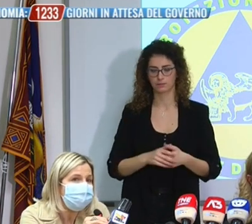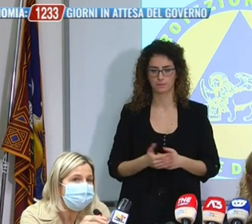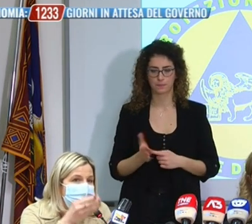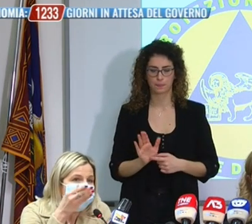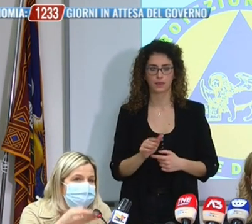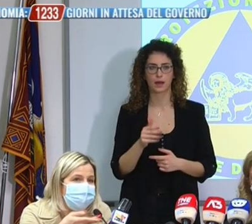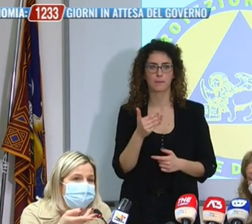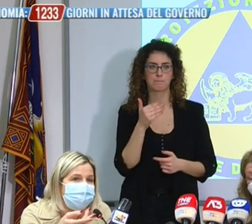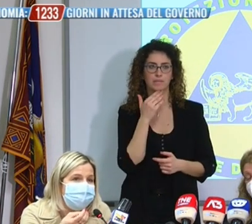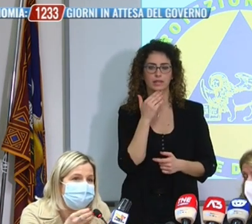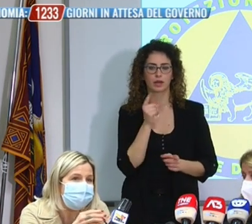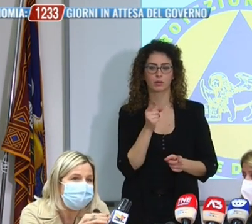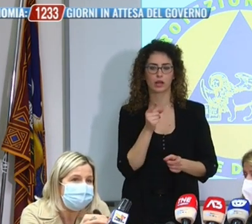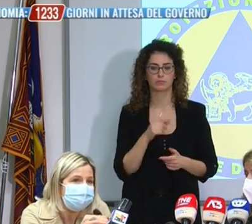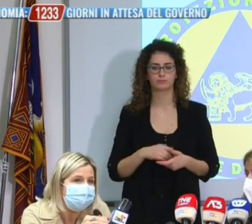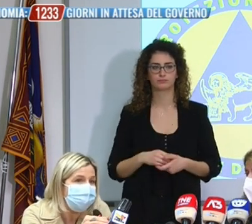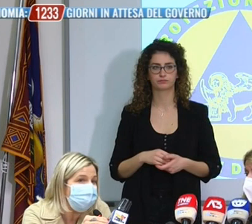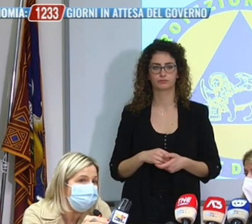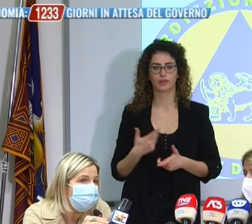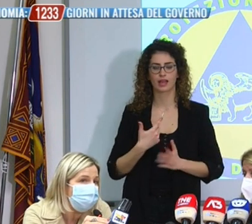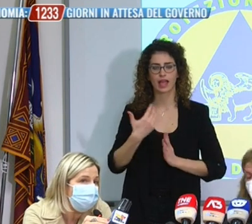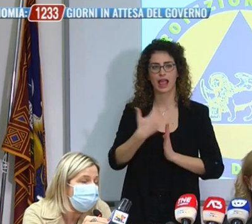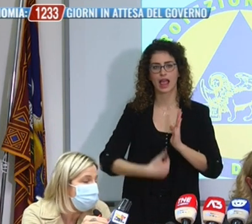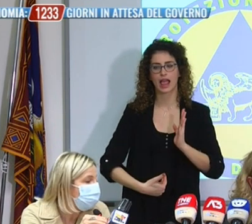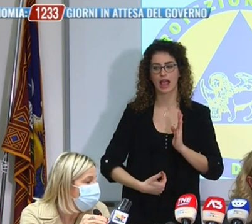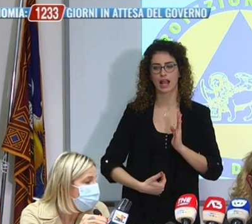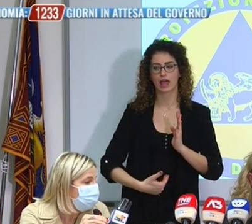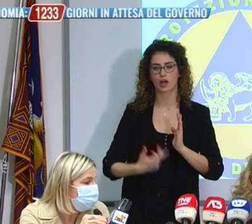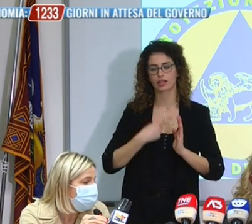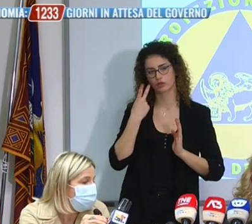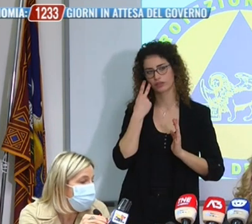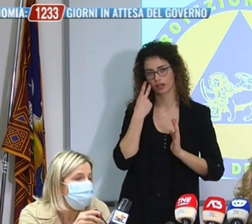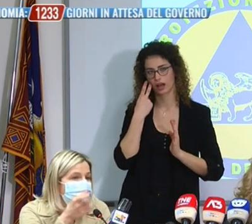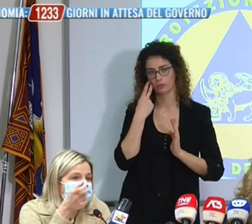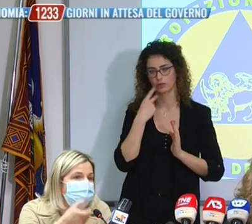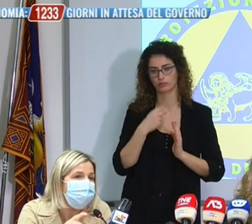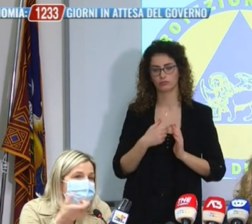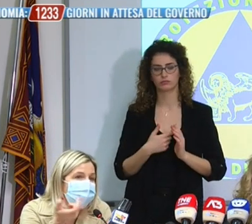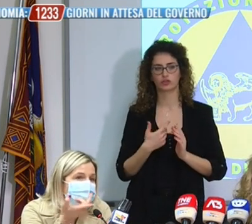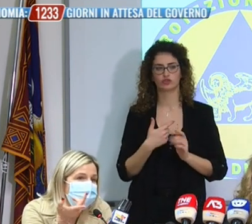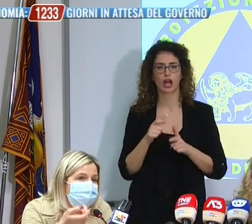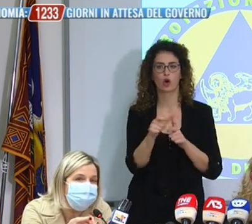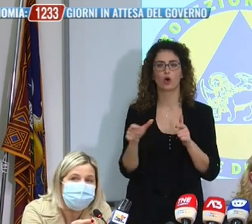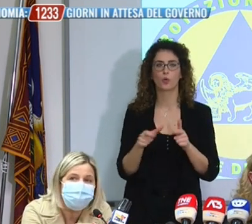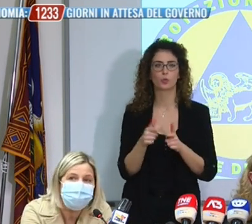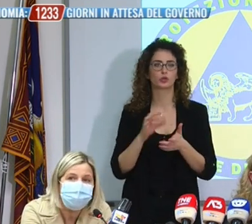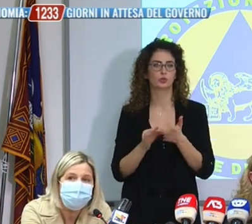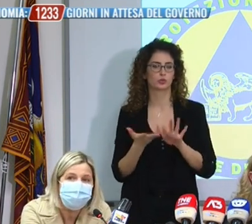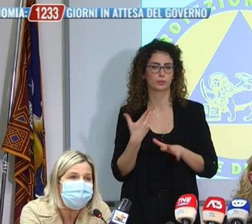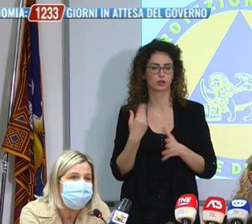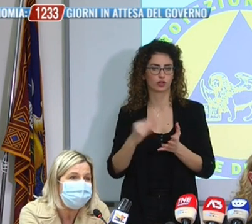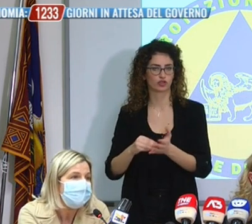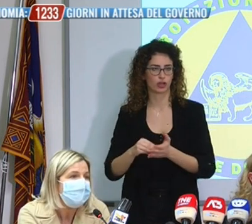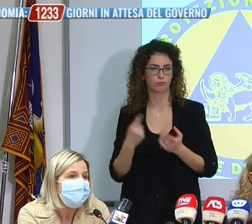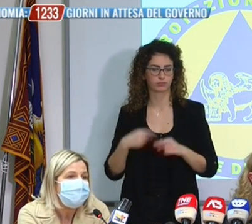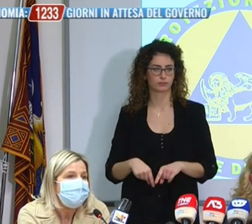Basta trovare insomma l'elenco, chiederlo, adesso vediamo, insomma, adesso vediamo, sono composti, sì, i comuni dove anche ci sono le superiori in quei